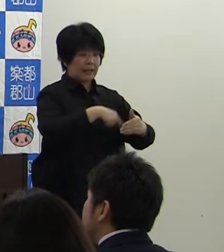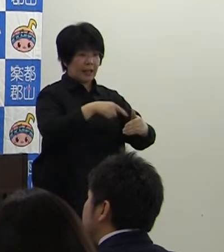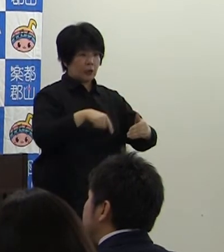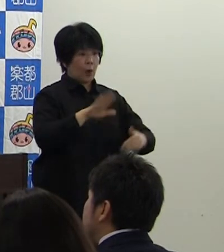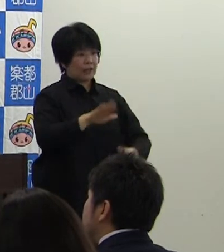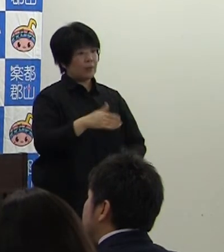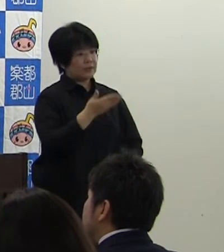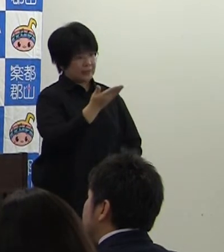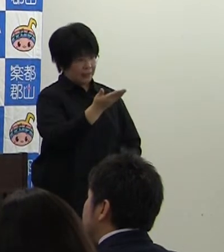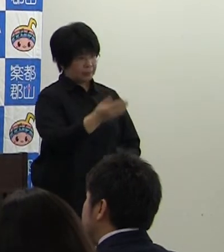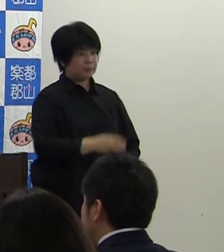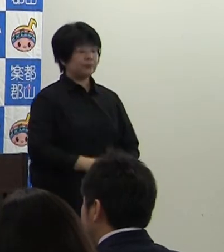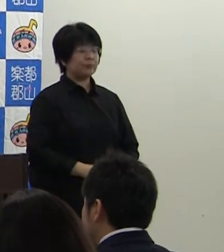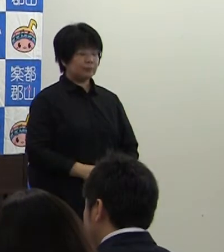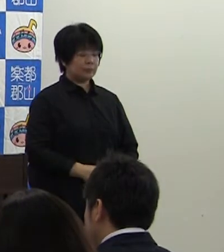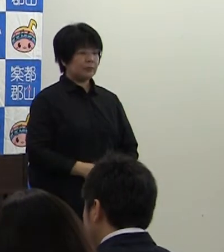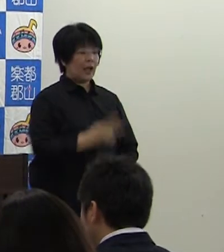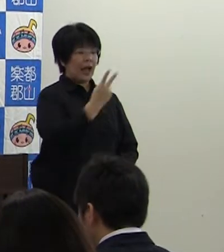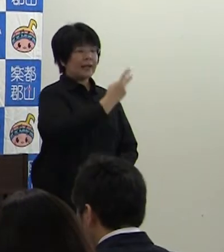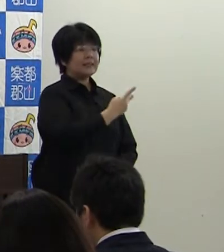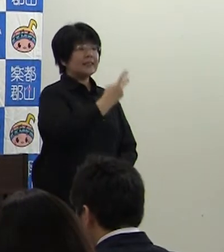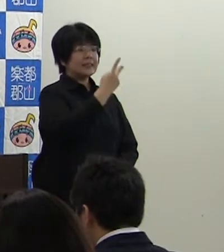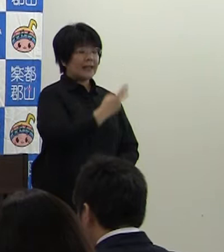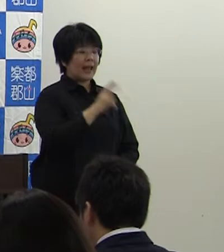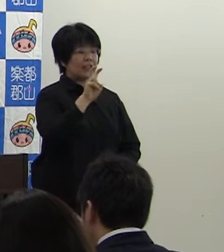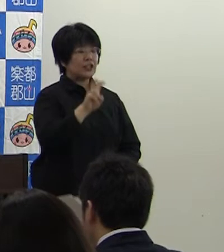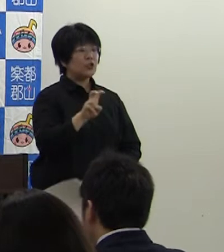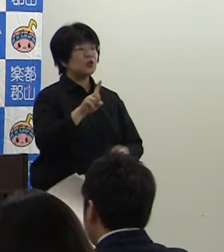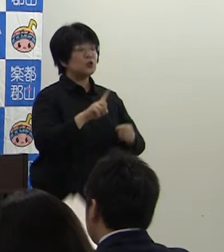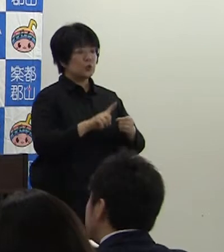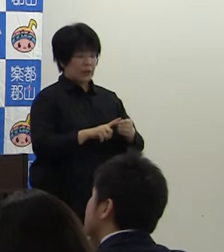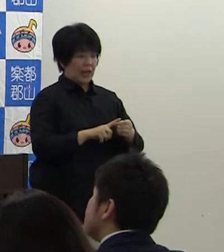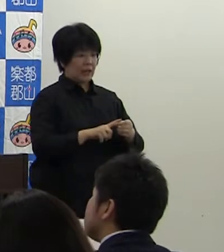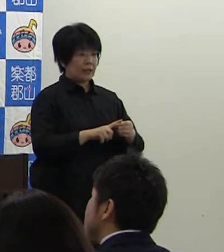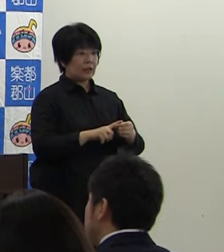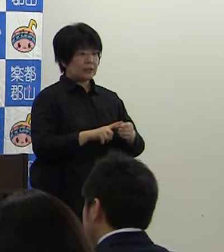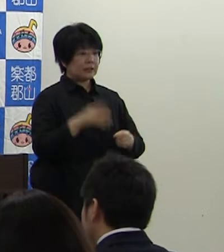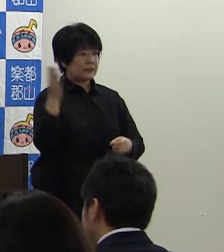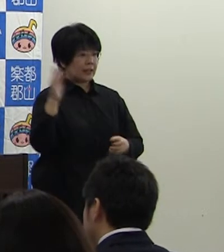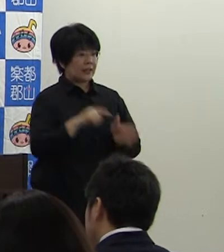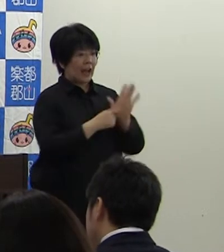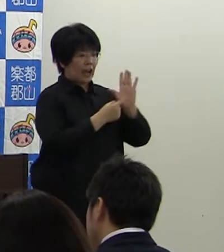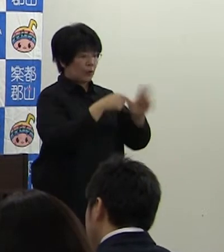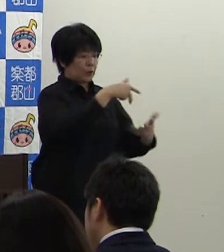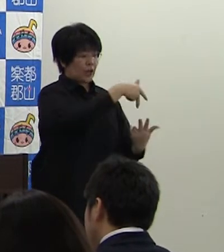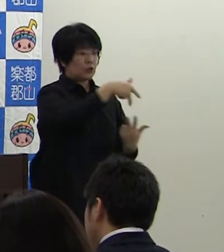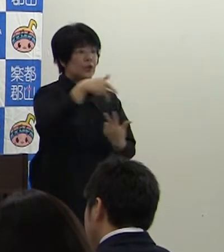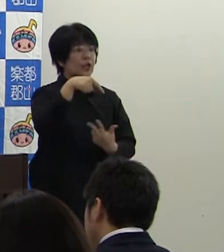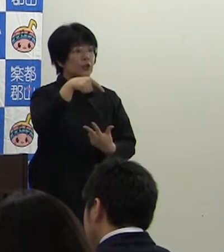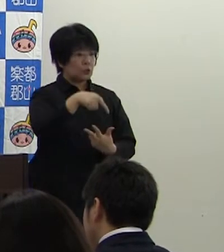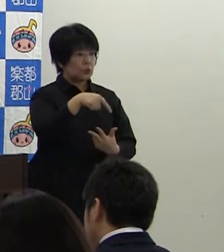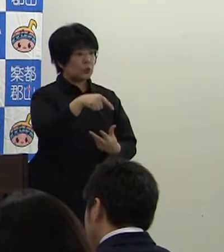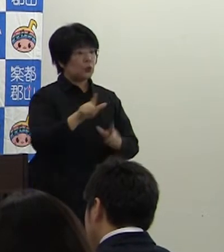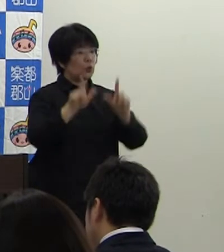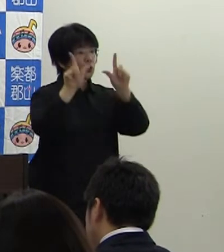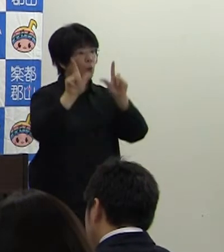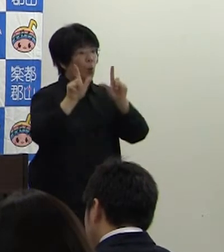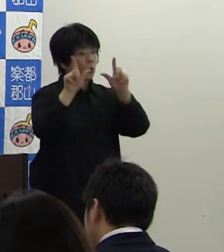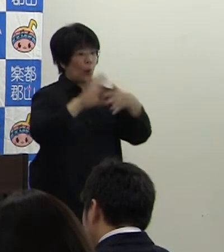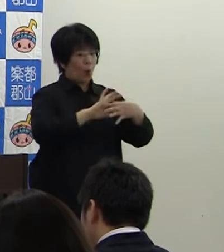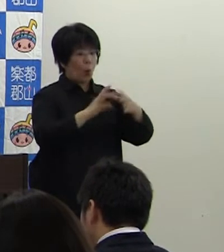と2020年このスケジュールに入っているんですけども、2020年東京オリンピック・パラリンピック